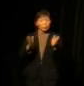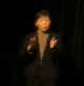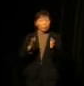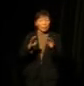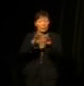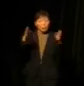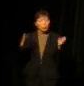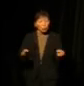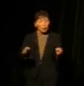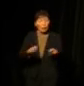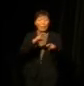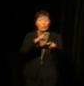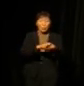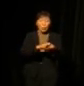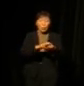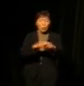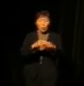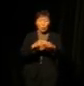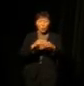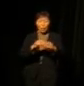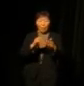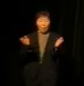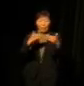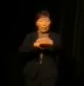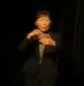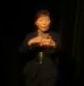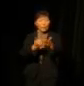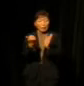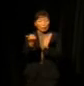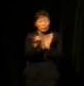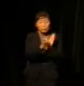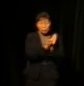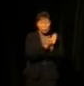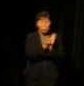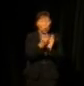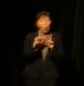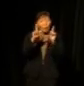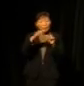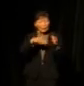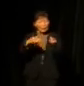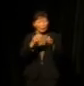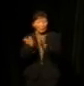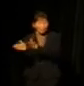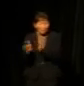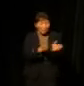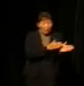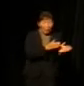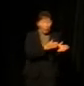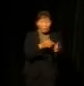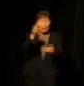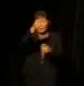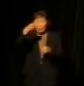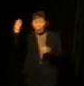子は教室の後方、東側、海側ですけどもに移動してしまって、ロッカーの中の荷物は